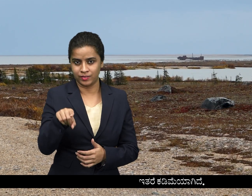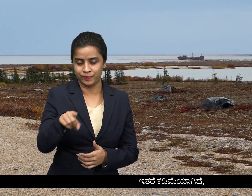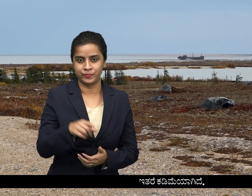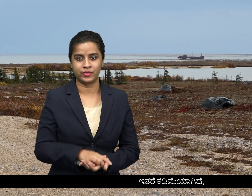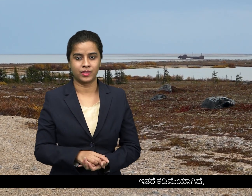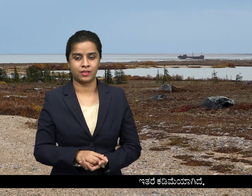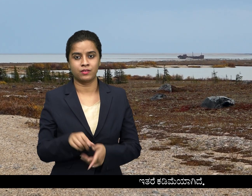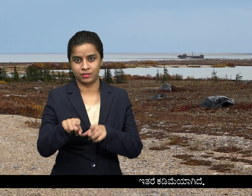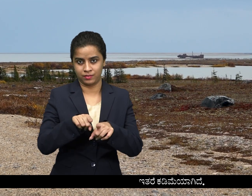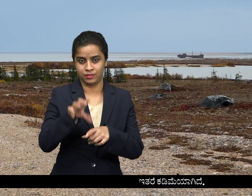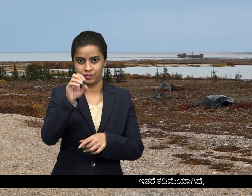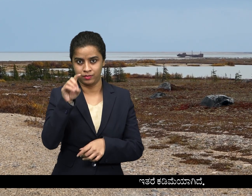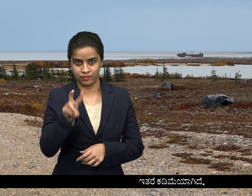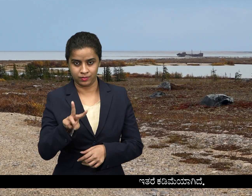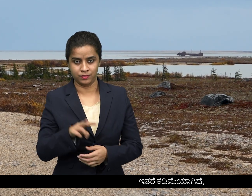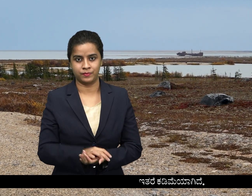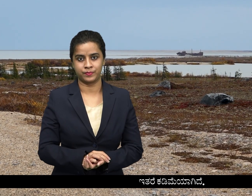ಇತರೆ ಕಡಿಮೆಯಾಗುತ್ತದೆ.